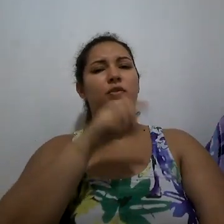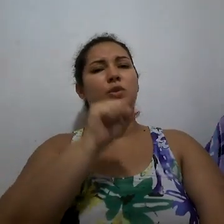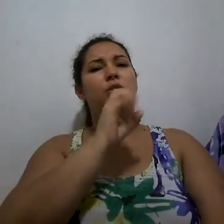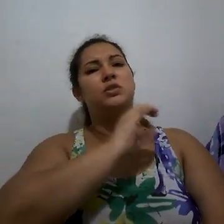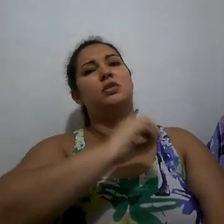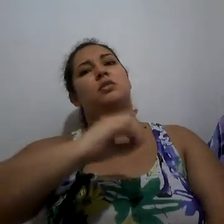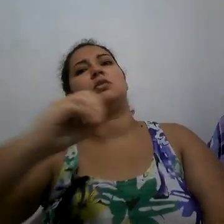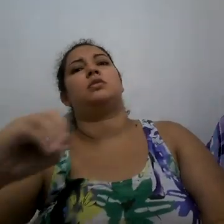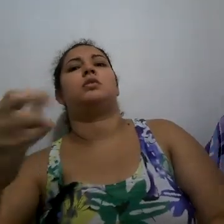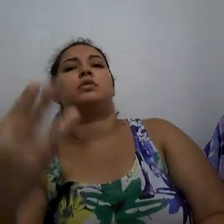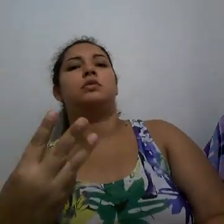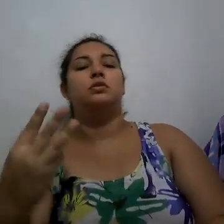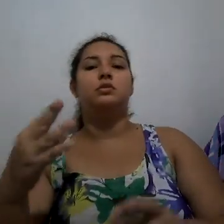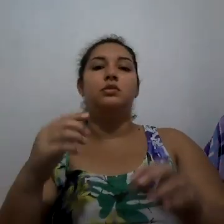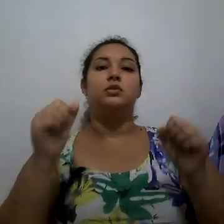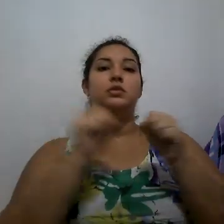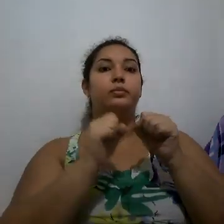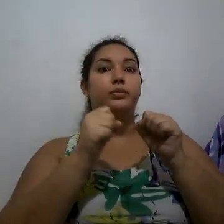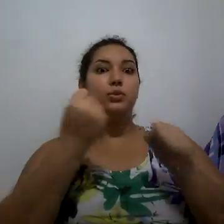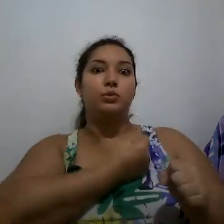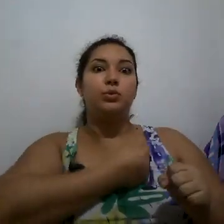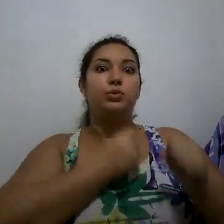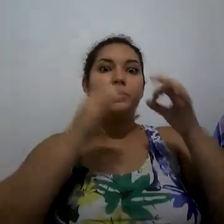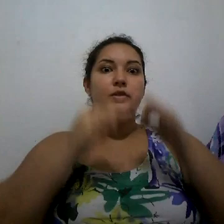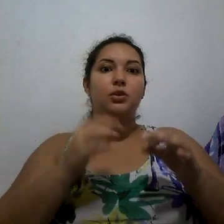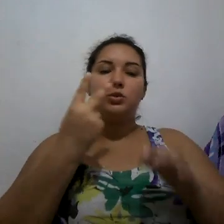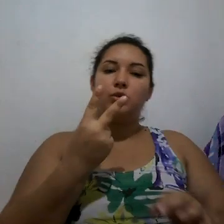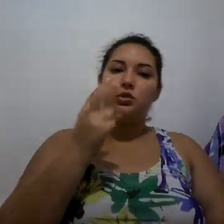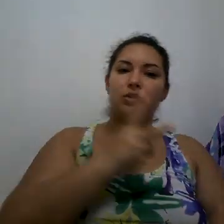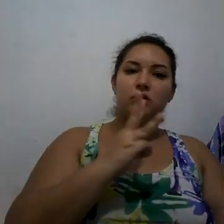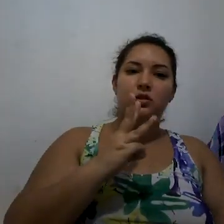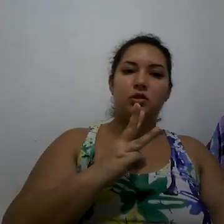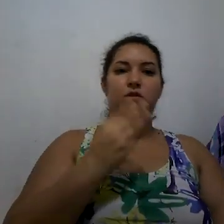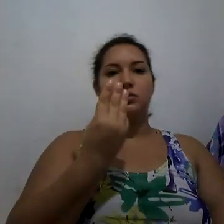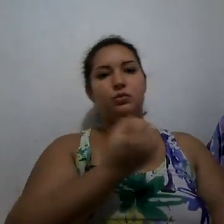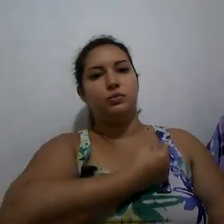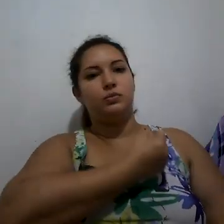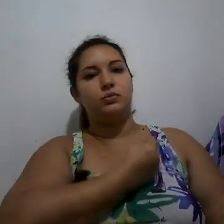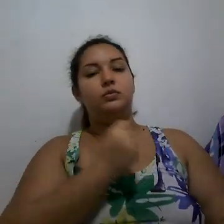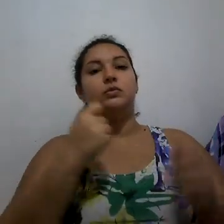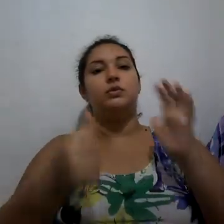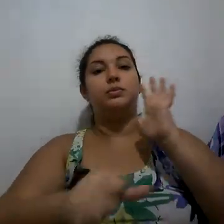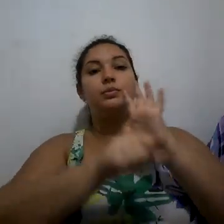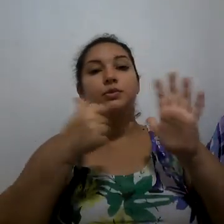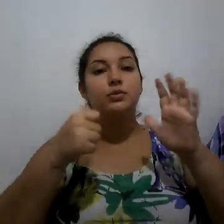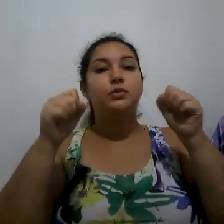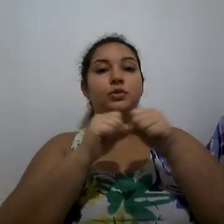0,8000003 e arredondou esse número, né, para 2 casas, 3 casas? É a primeira coisa que a gente faz. A gente vê um número muito